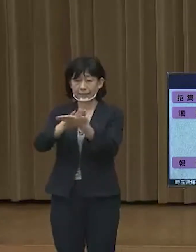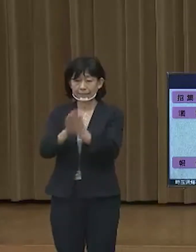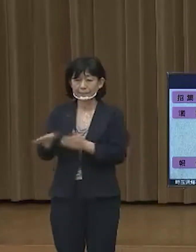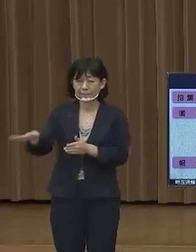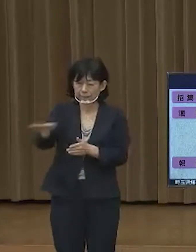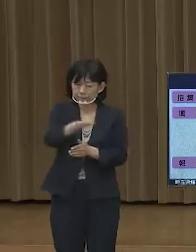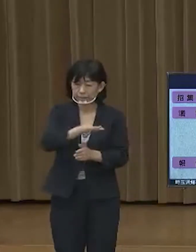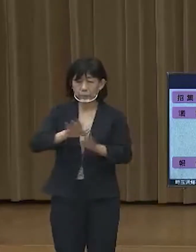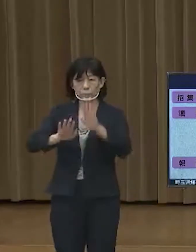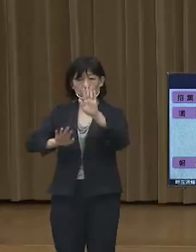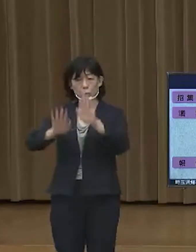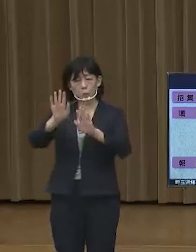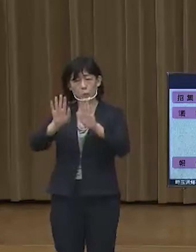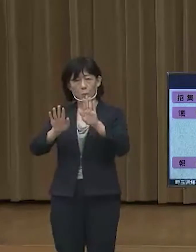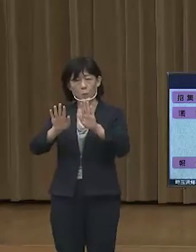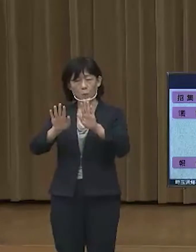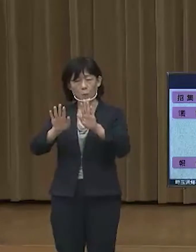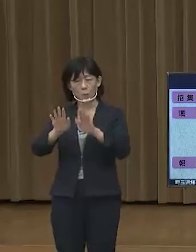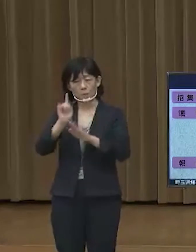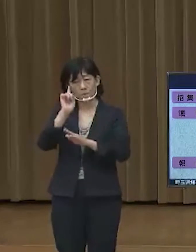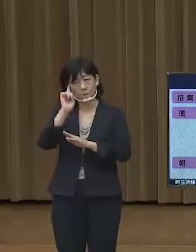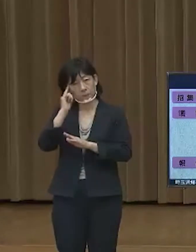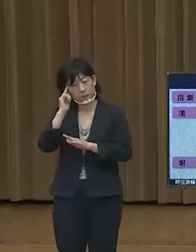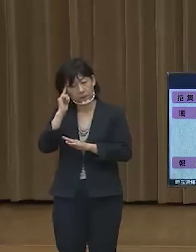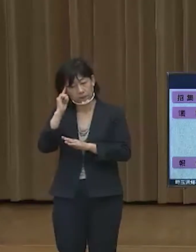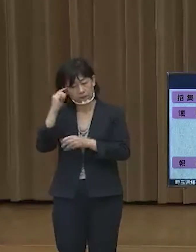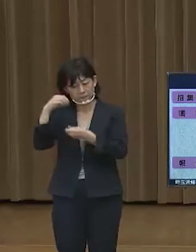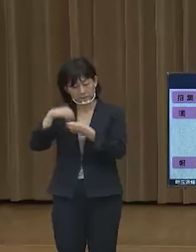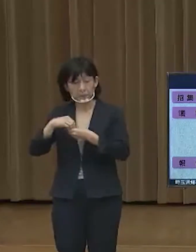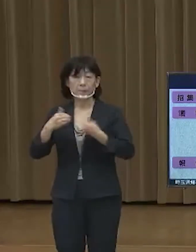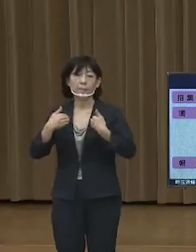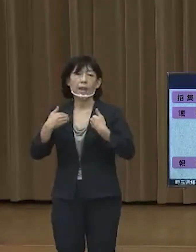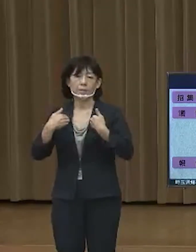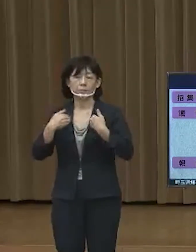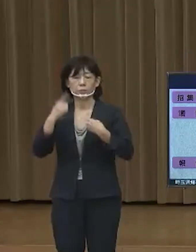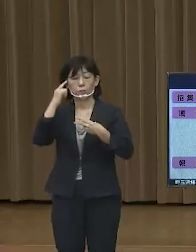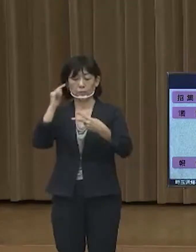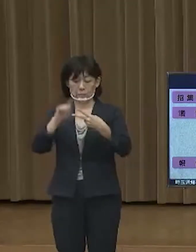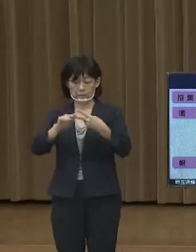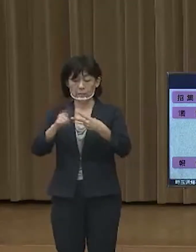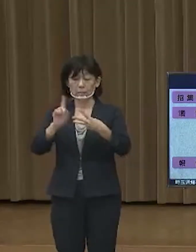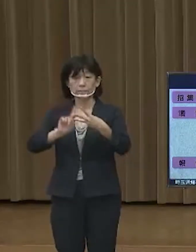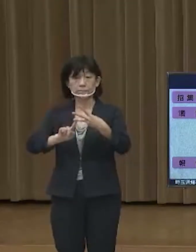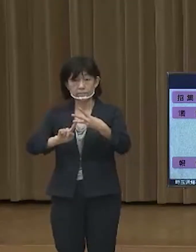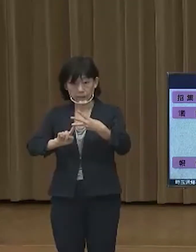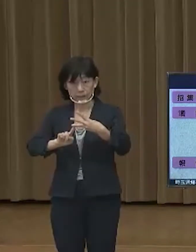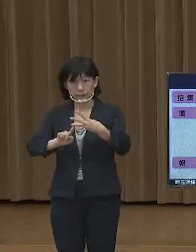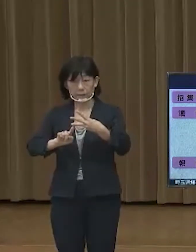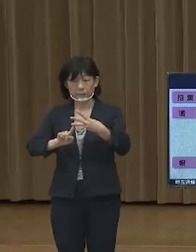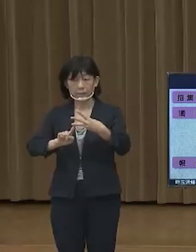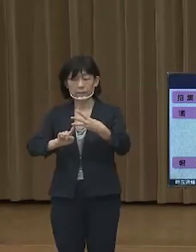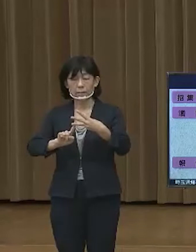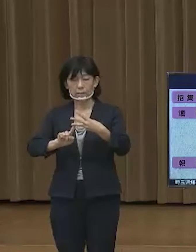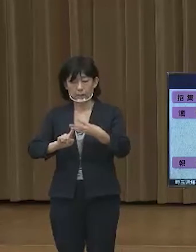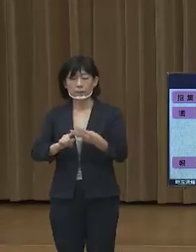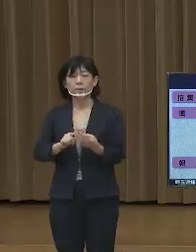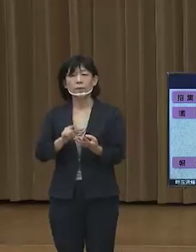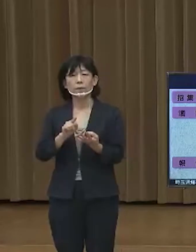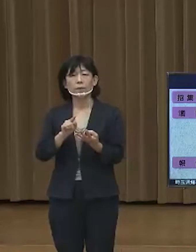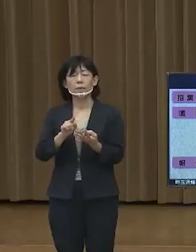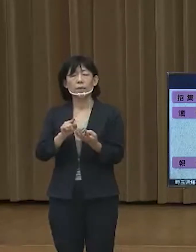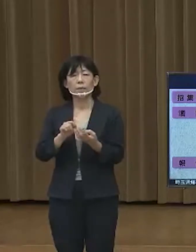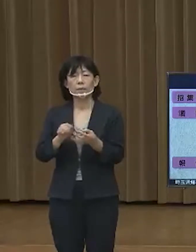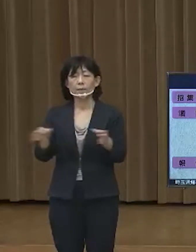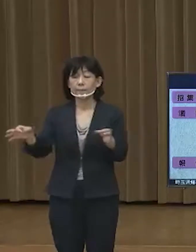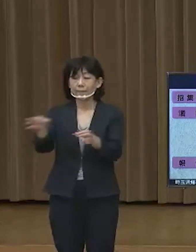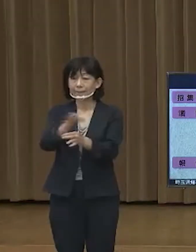状況をやはり受け止めなければいけないということ、そして3つ目でありますけれども、いくつかの経済